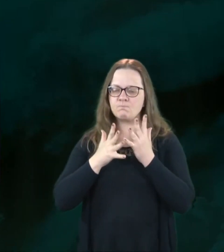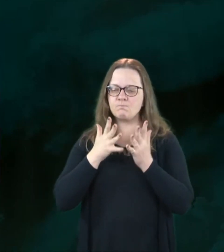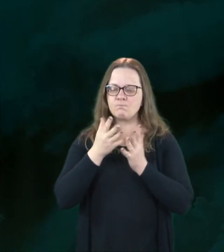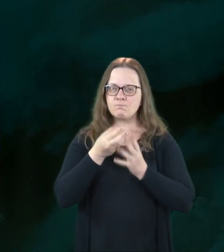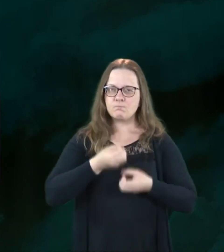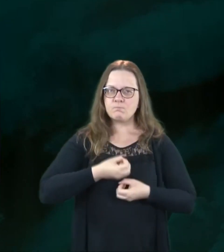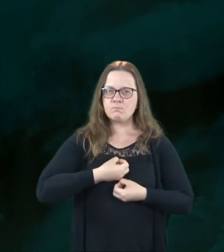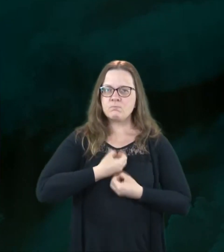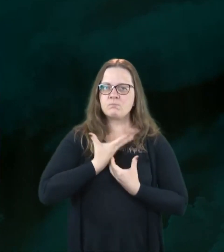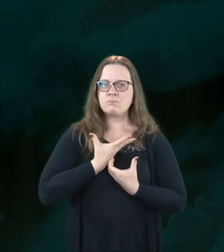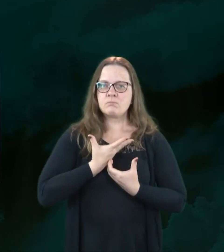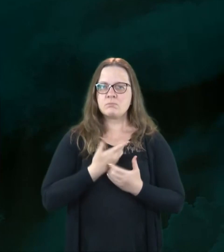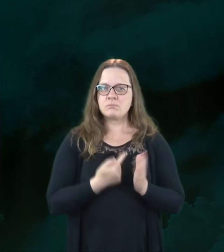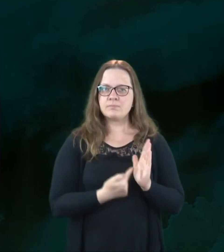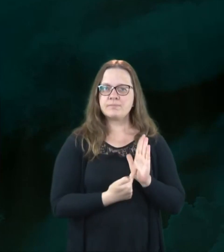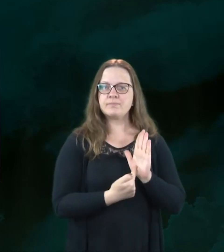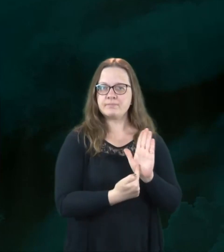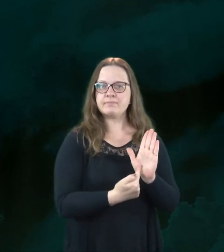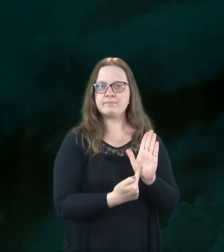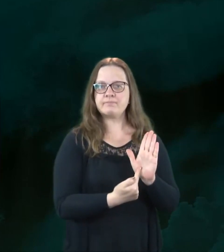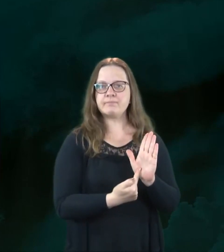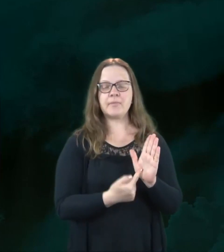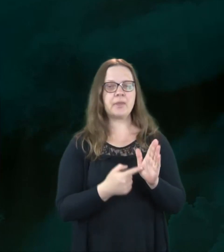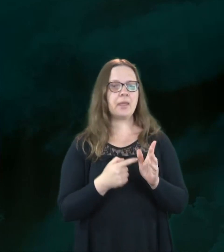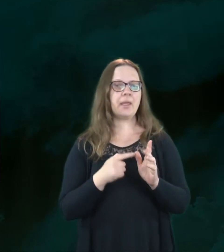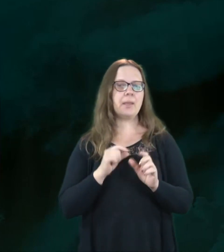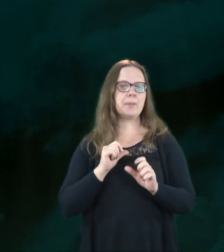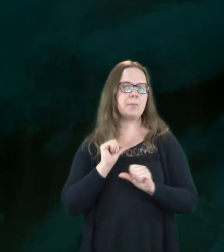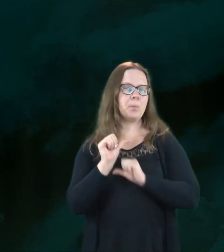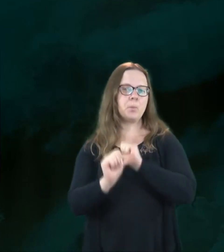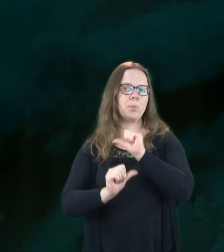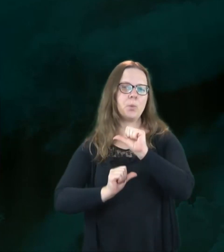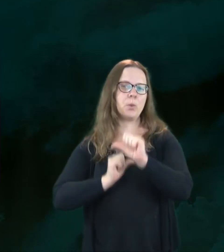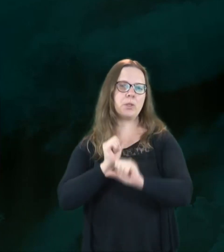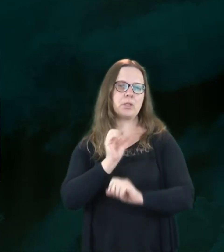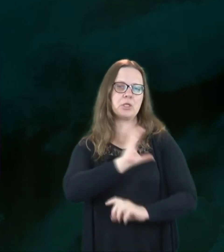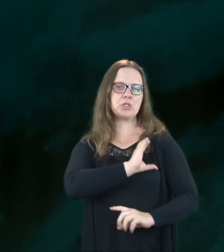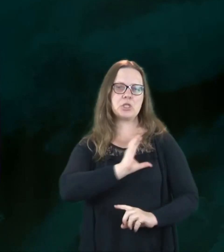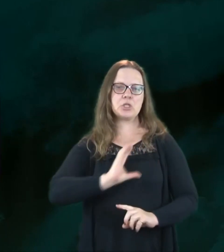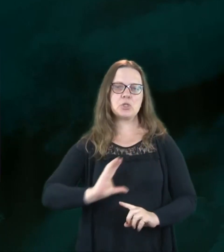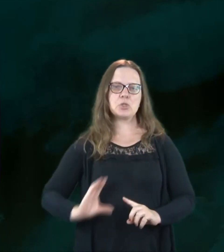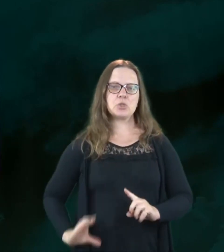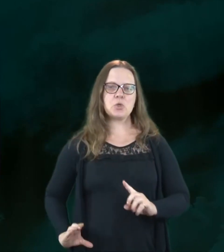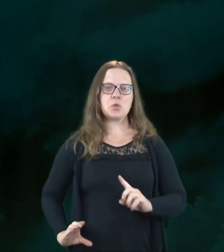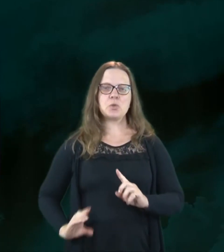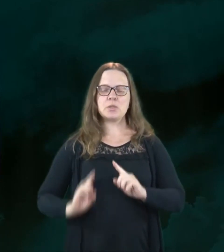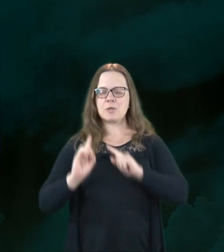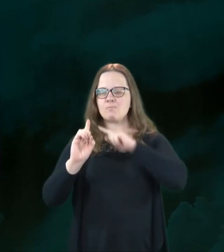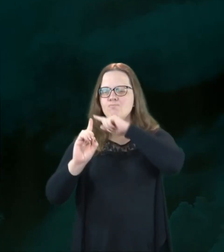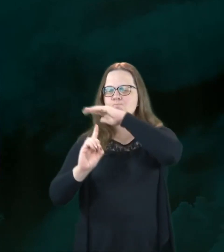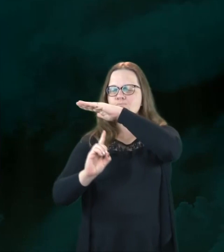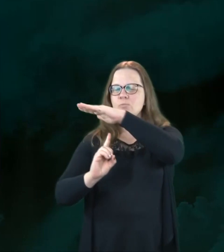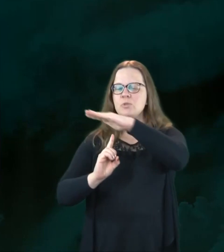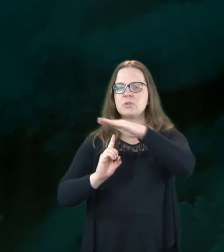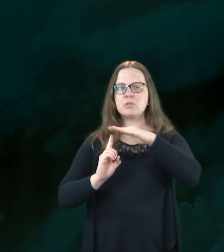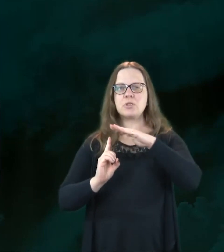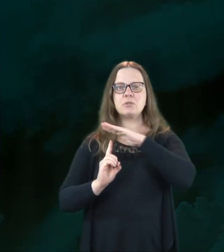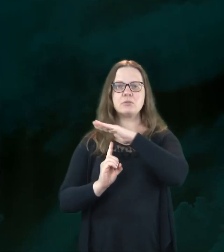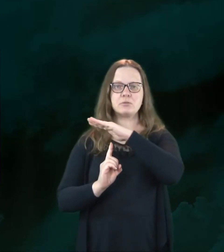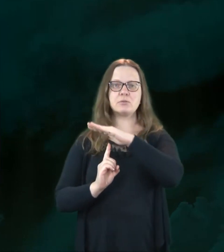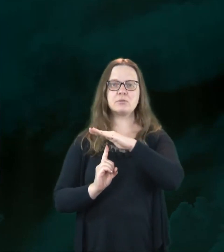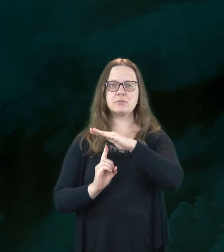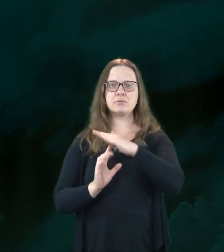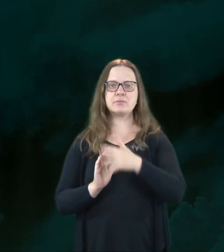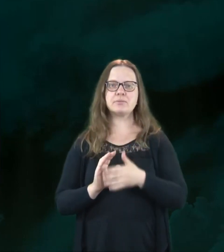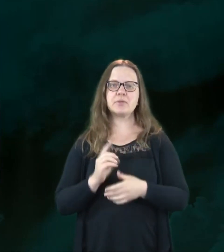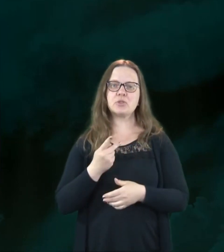Ele passa a ser o seu centro, Ele passa a governar a sua vida. Ó Senhor Jesus!